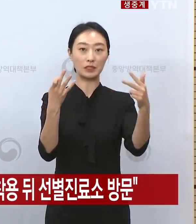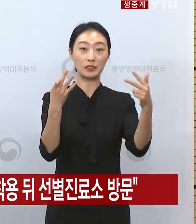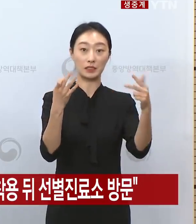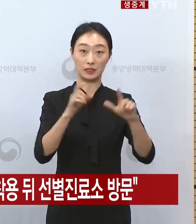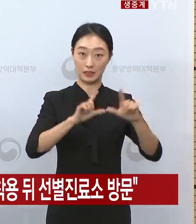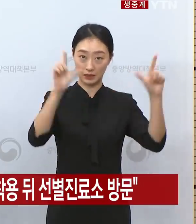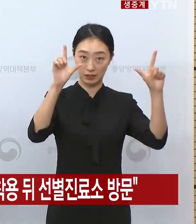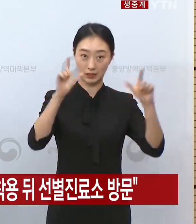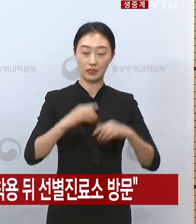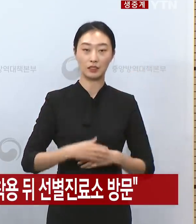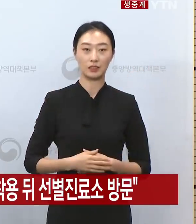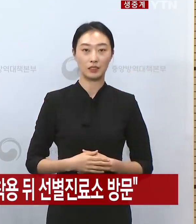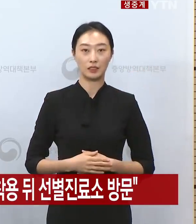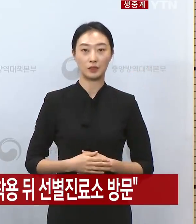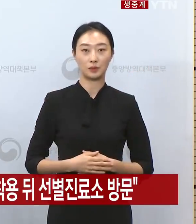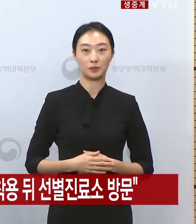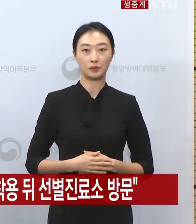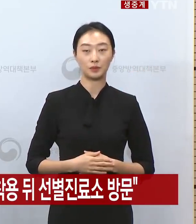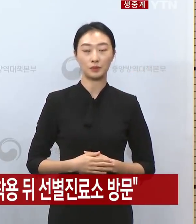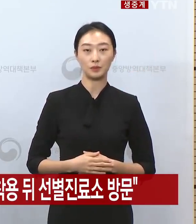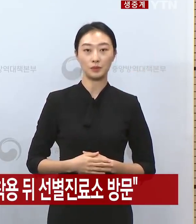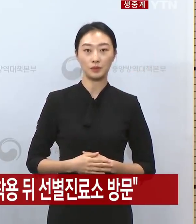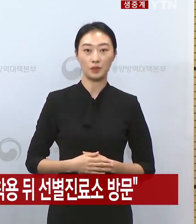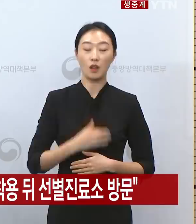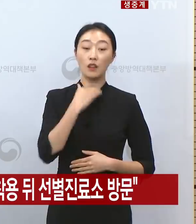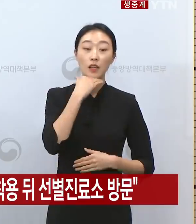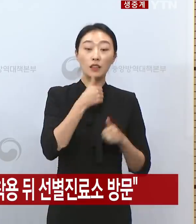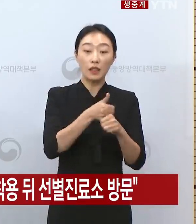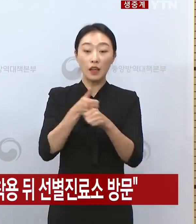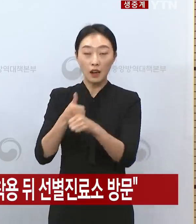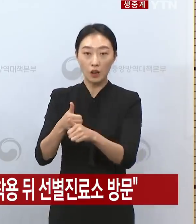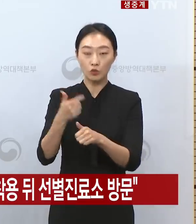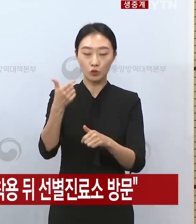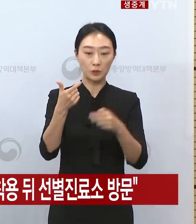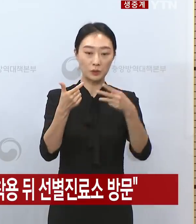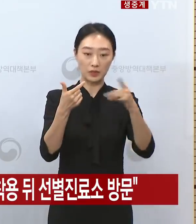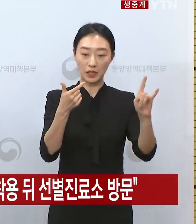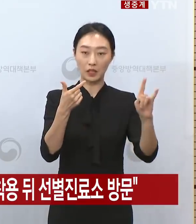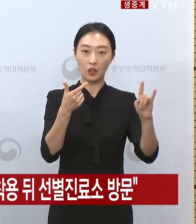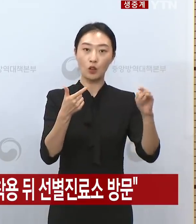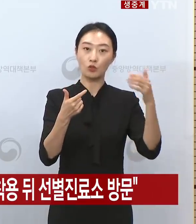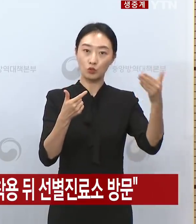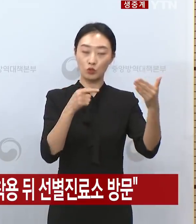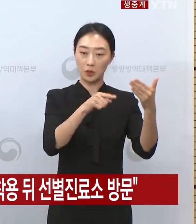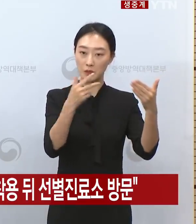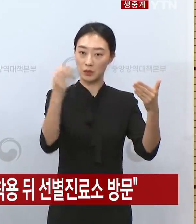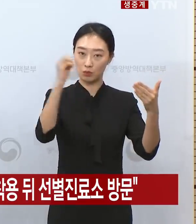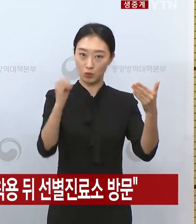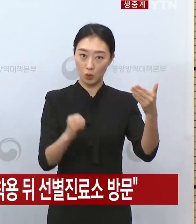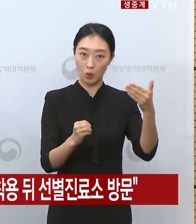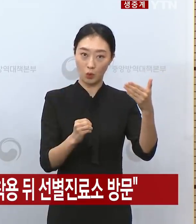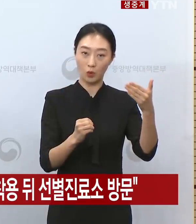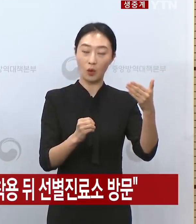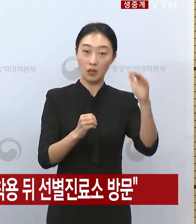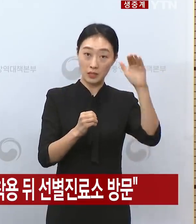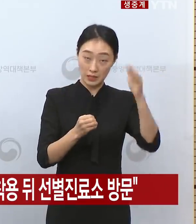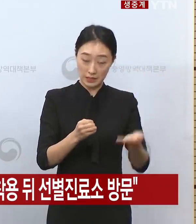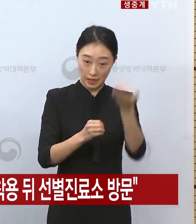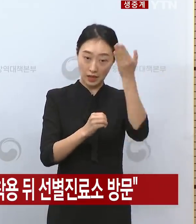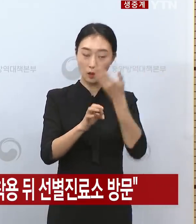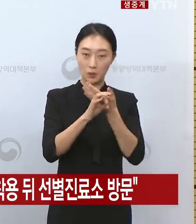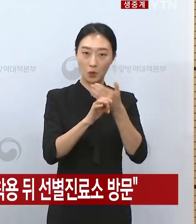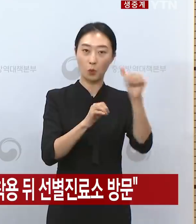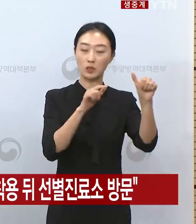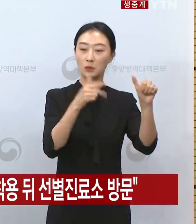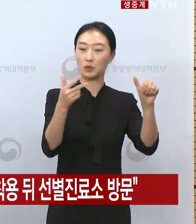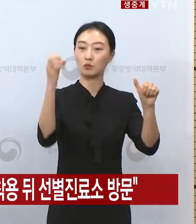중앙값은 15일이었습니다. 연령대별로는 60대 미만은 9.7%, 60대 이상은 5.7%의 격리